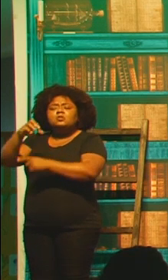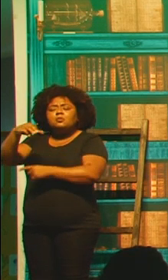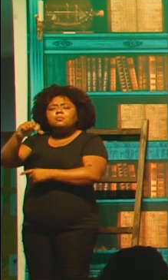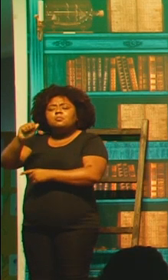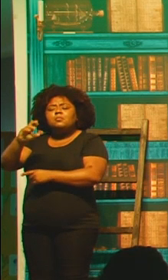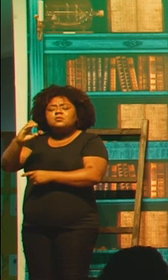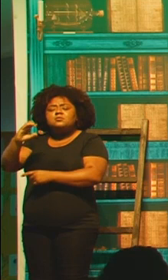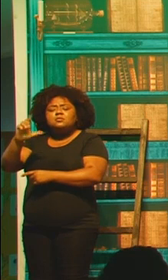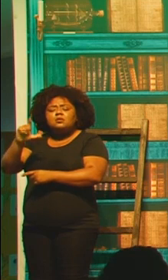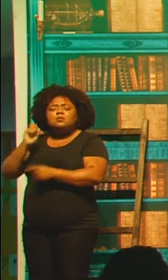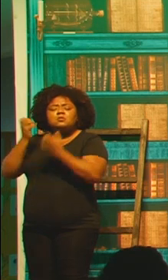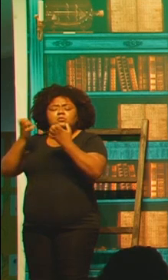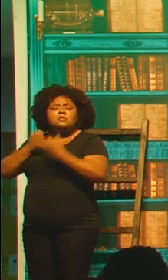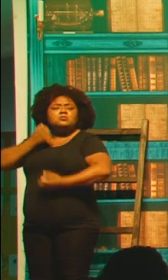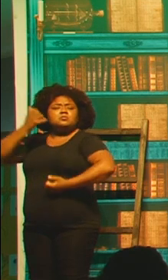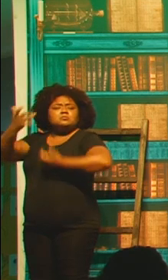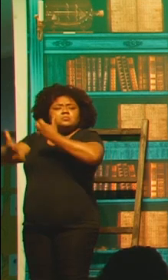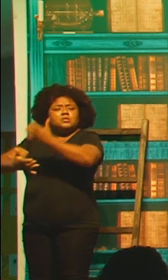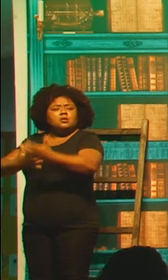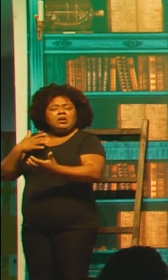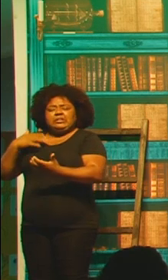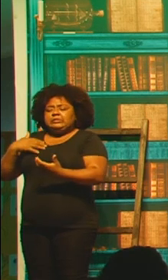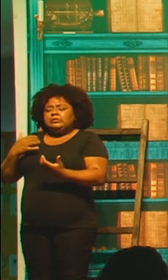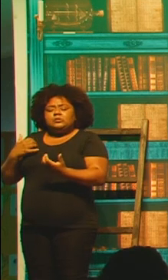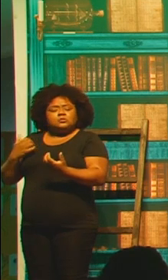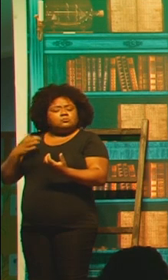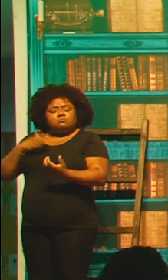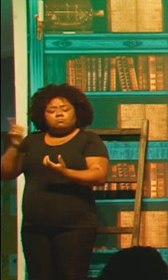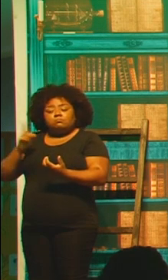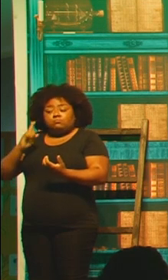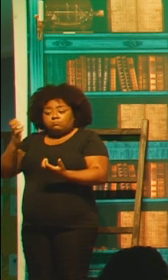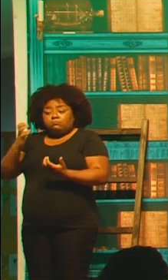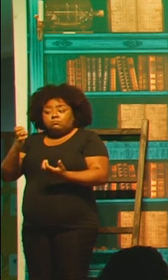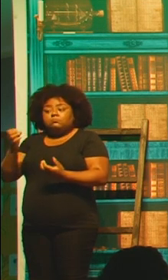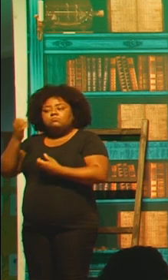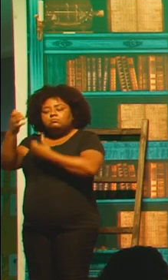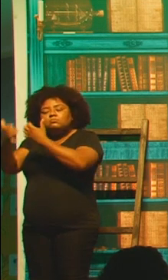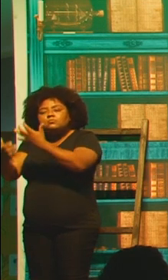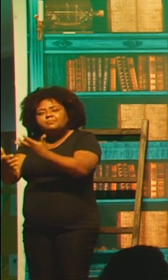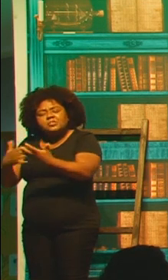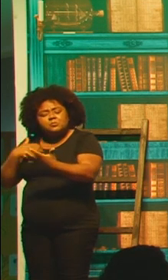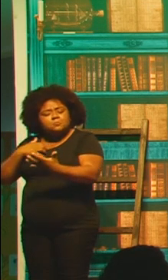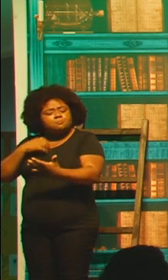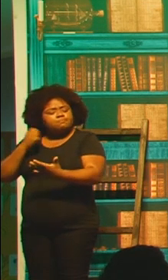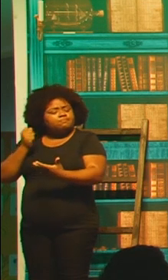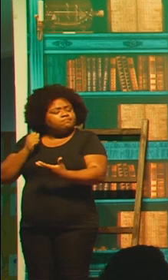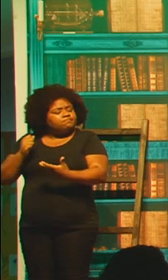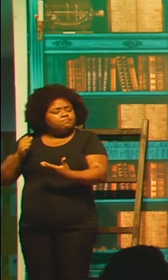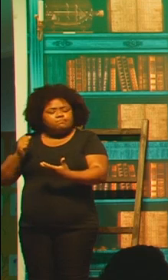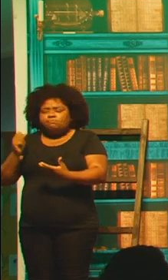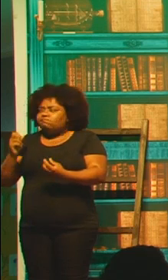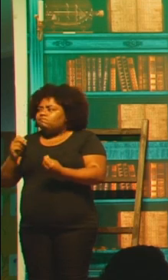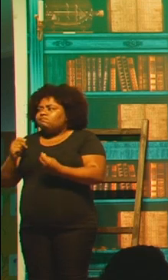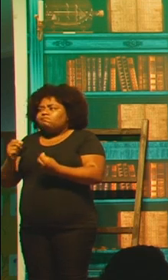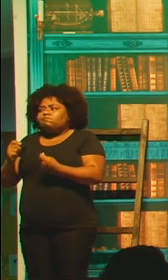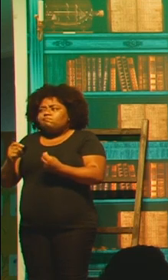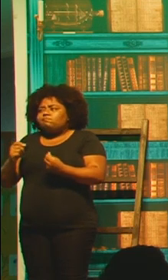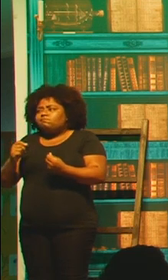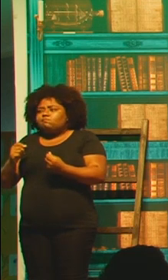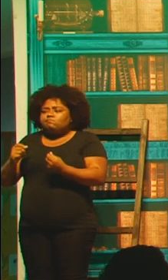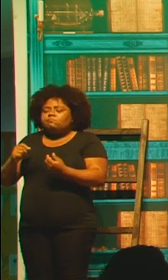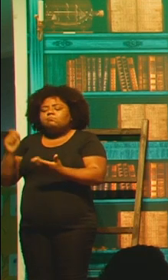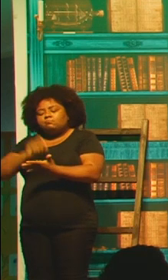isso aqui que está me incomodando. Foi esse incômodo que me fez escrever esse livro. E eu escrevia pensando que ele seria lido